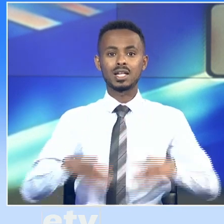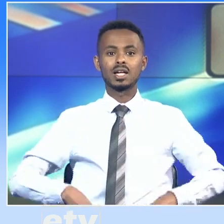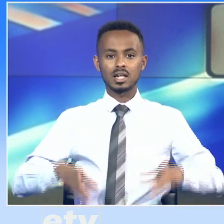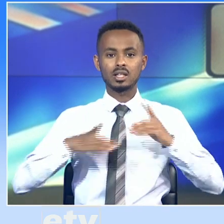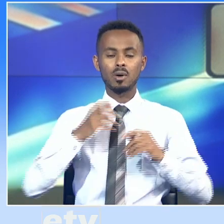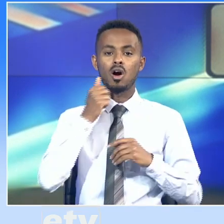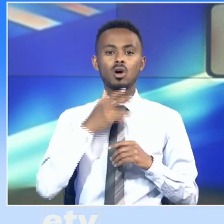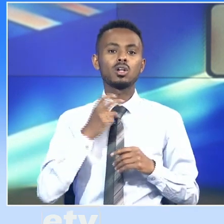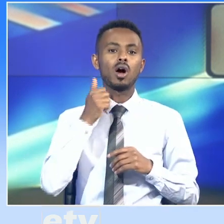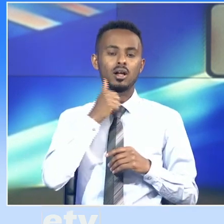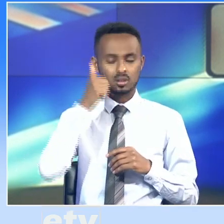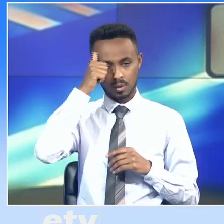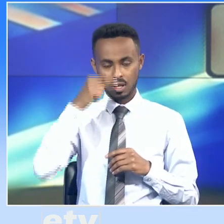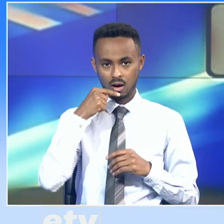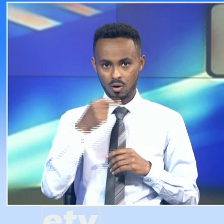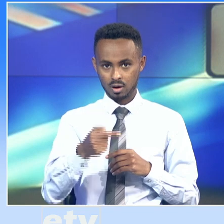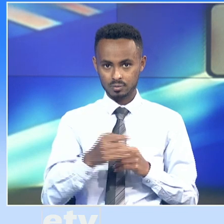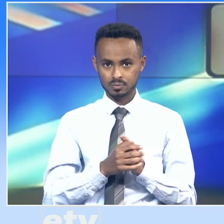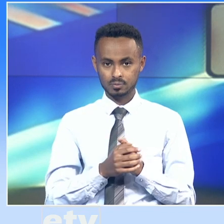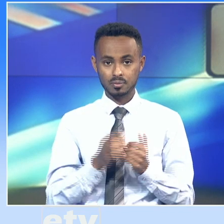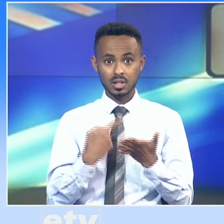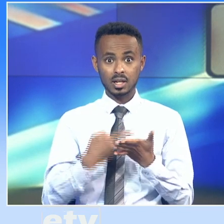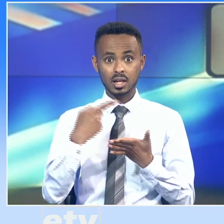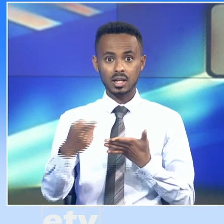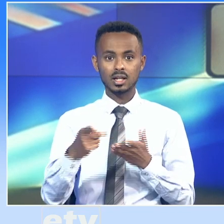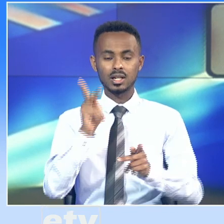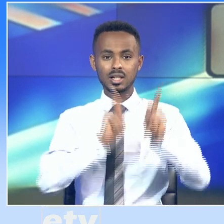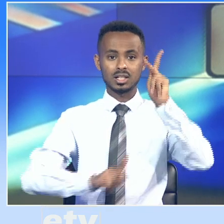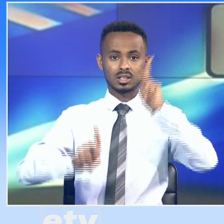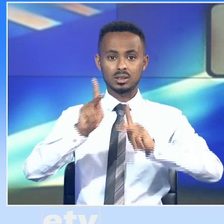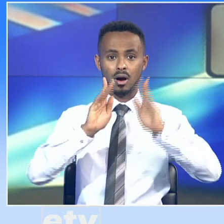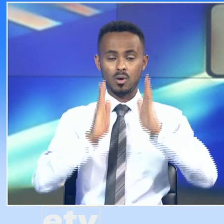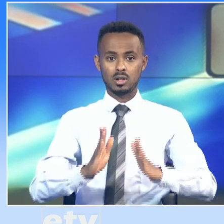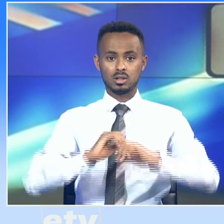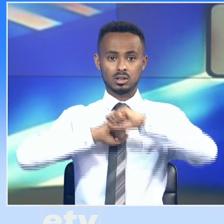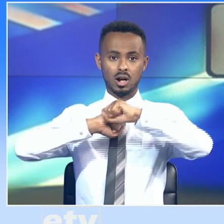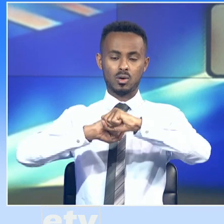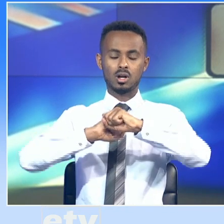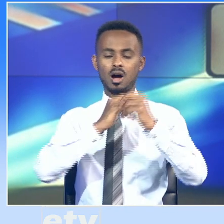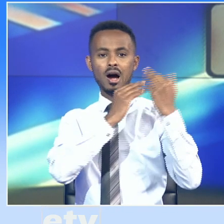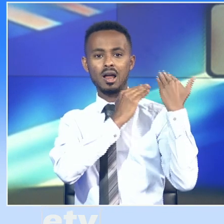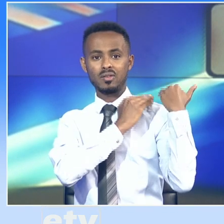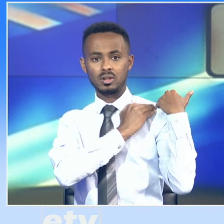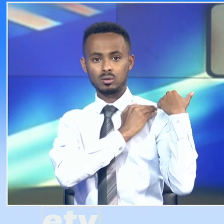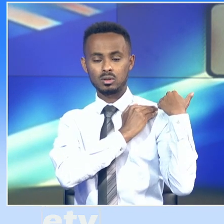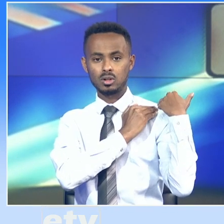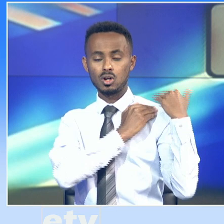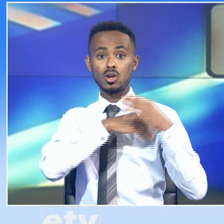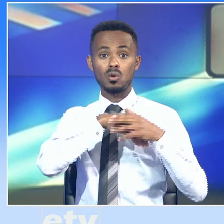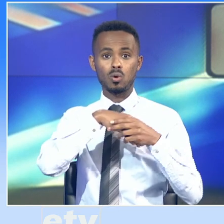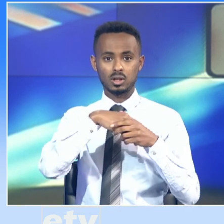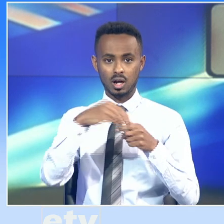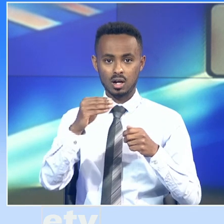ወይዘሮ አዳነች አቤቤ ተናግረዋል። ይህንን ህዝባዊ ሰራዊት ኃላፊነቱን